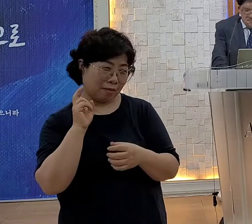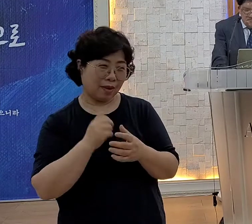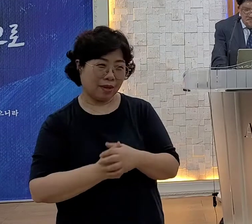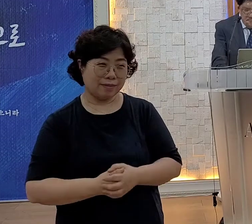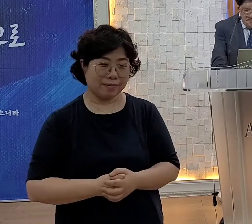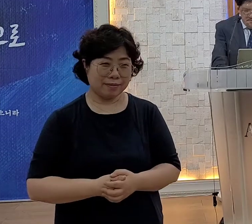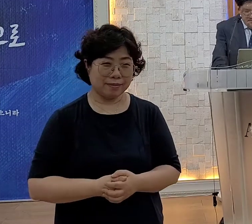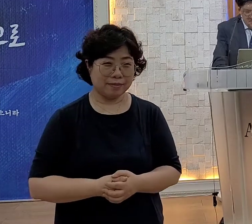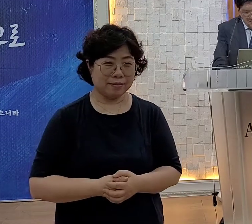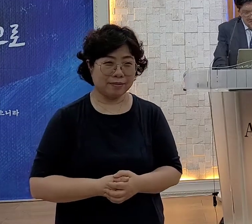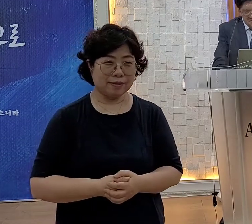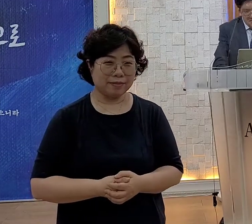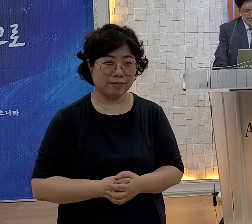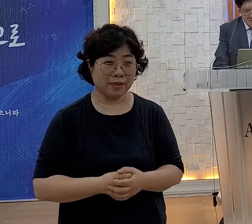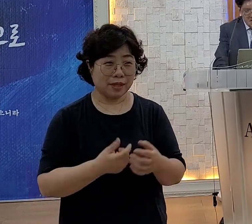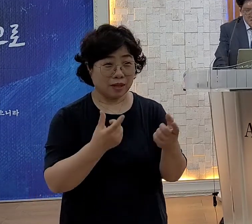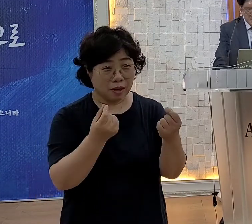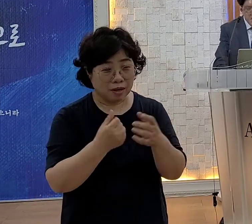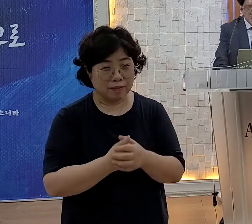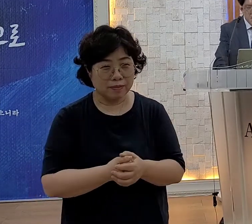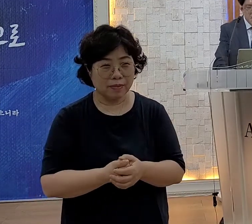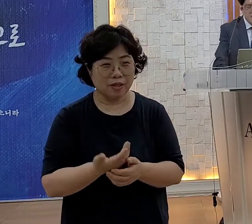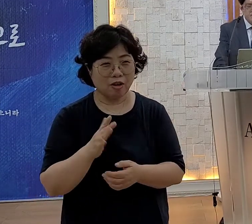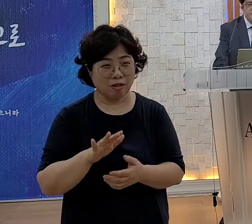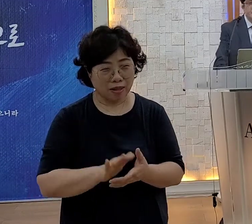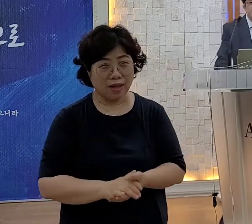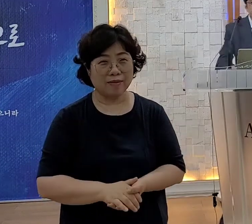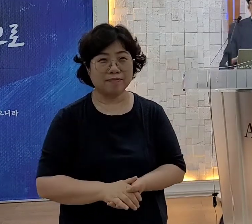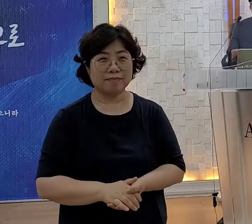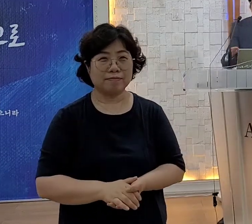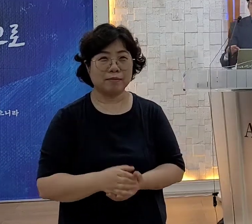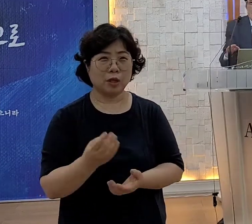것입니다. 여러분 그런데요 제가 얼마 전에